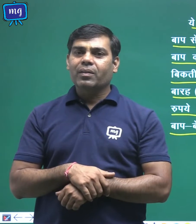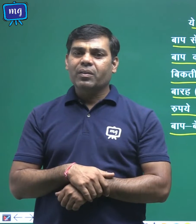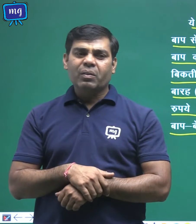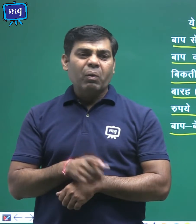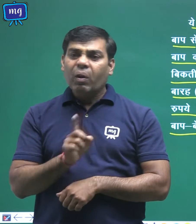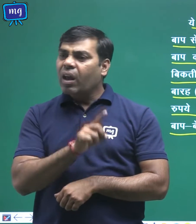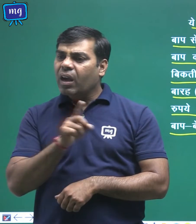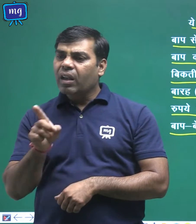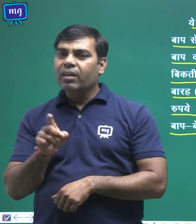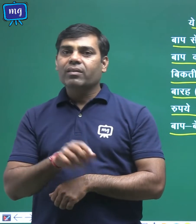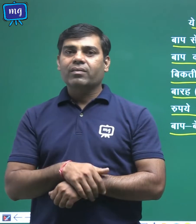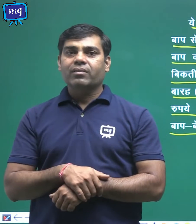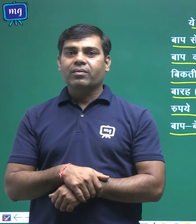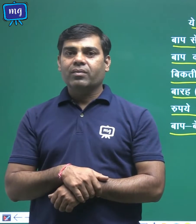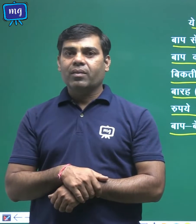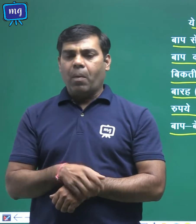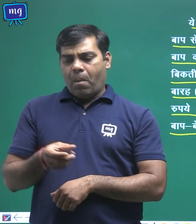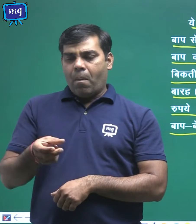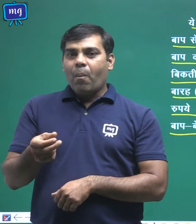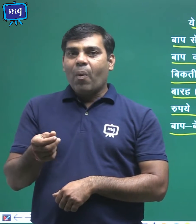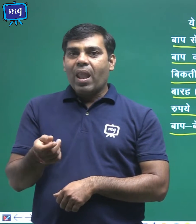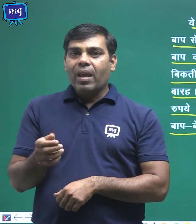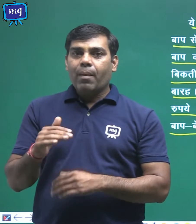अलग अलग मूल्य पर